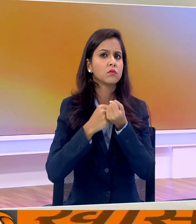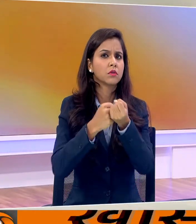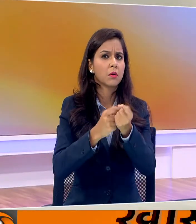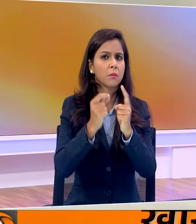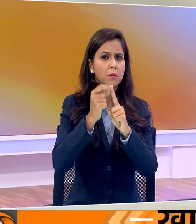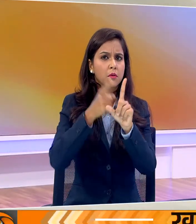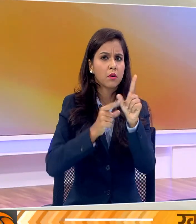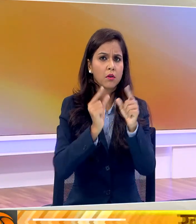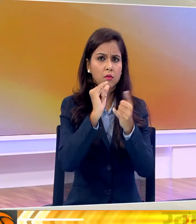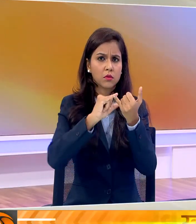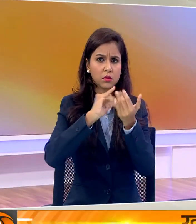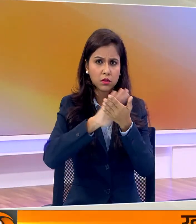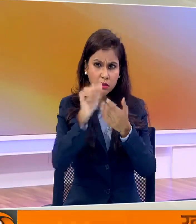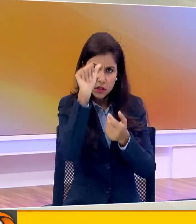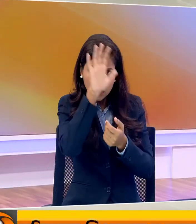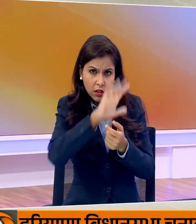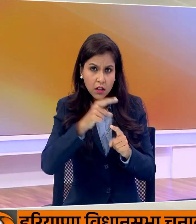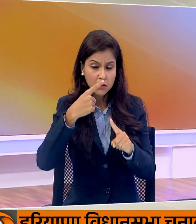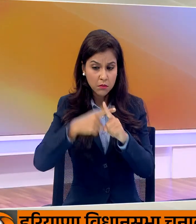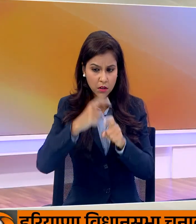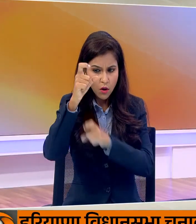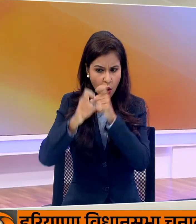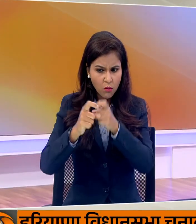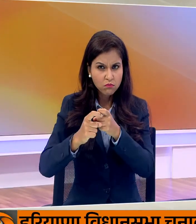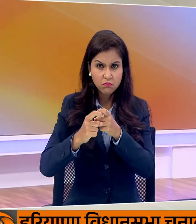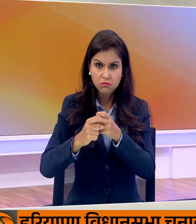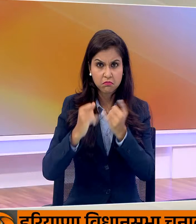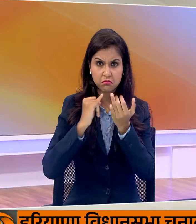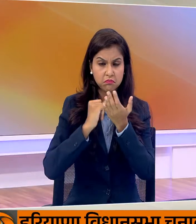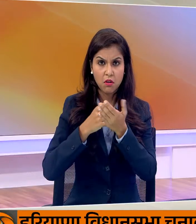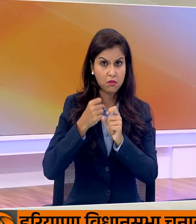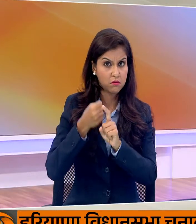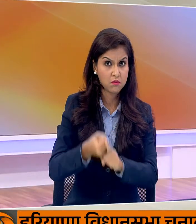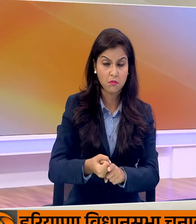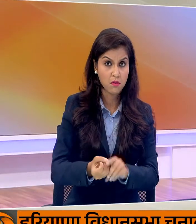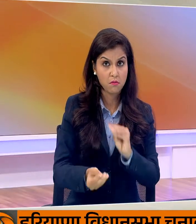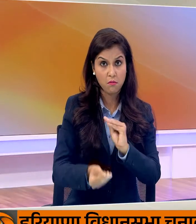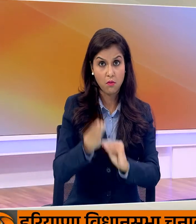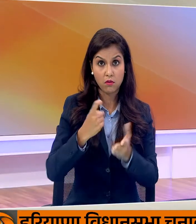गोयल ने इसे देश और देशवासियों का अपमान बताया।